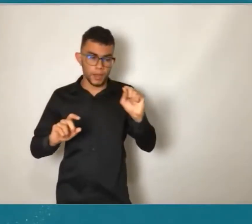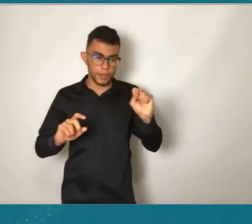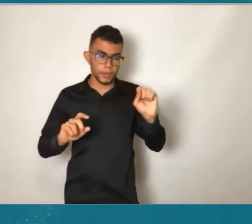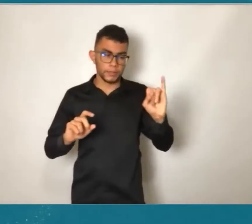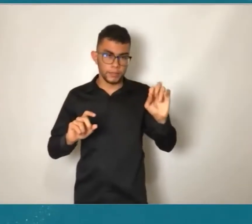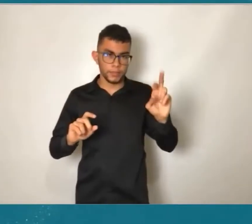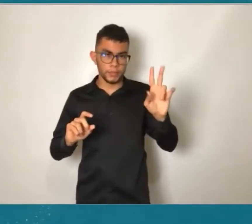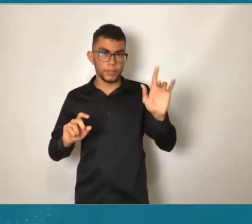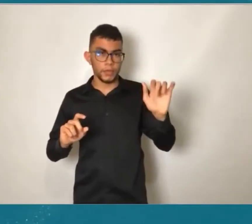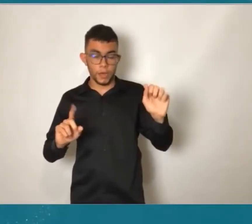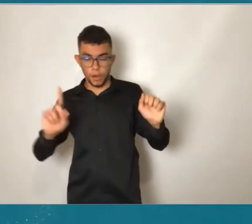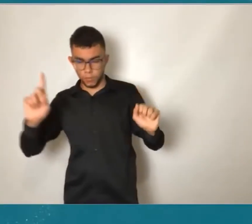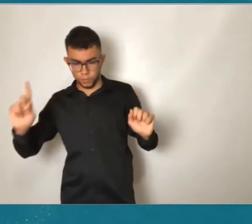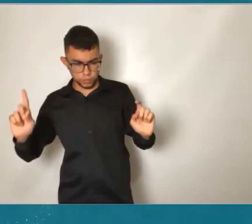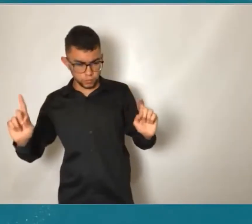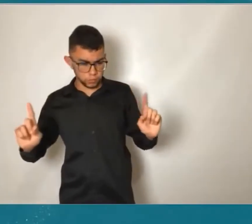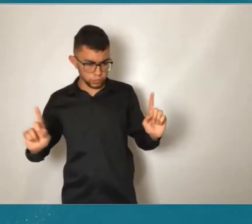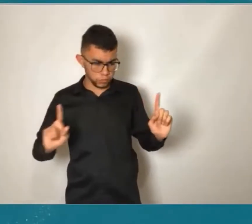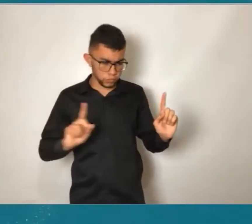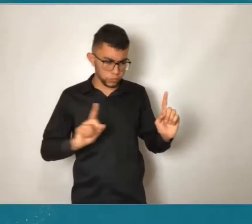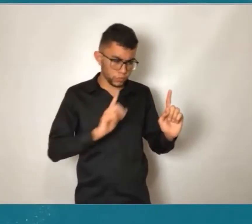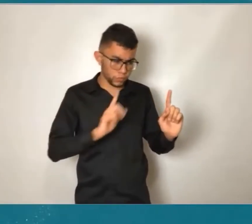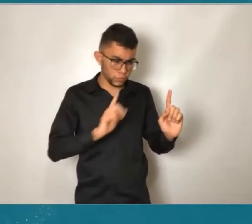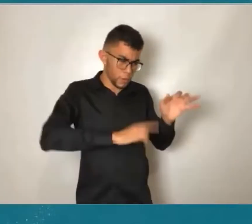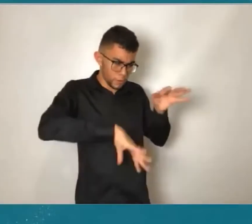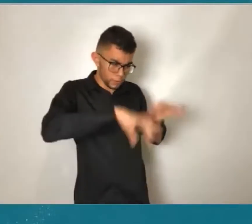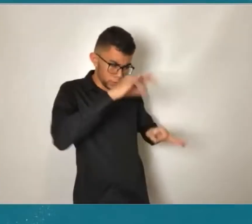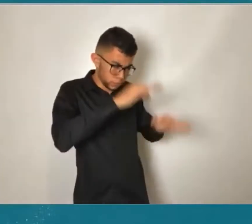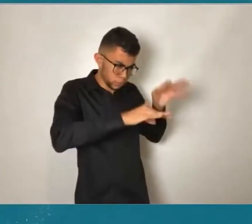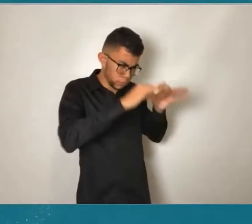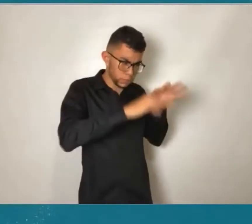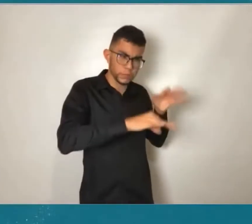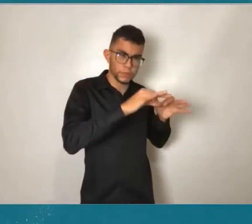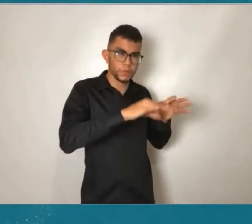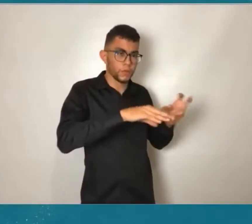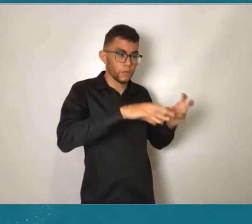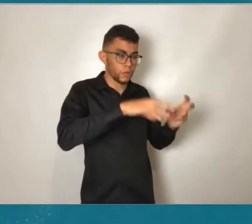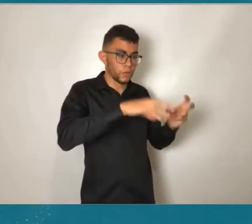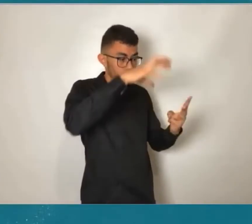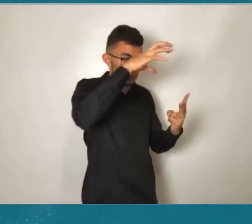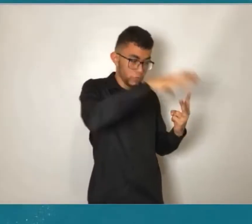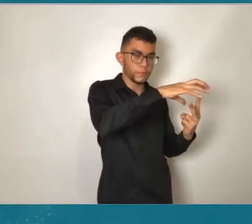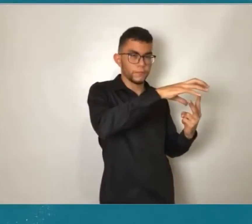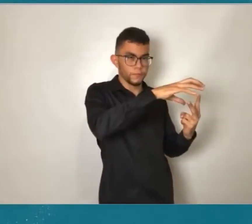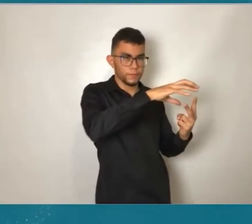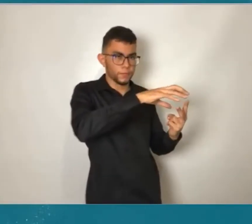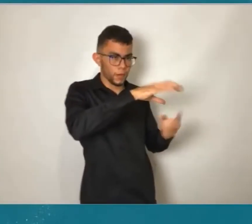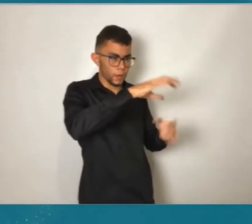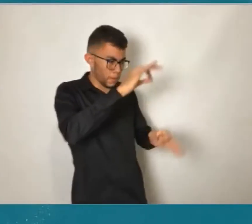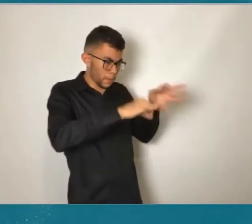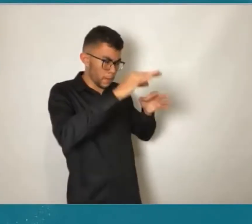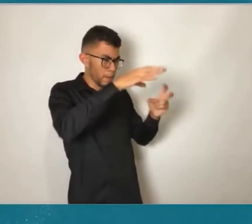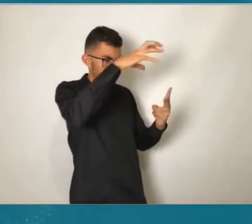era o rei de Judá, né, ficou desesperado, e o povo também ficou desesperado. Como é que eu vou enfrentar esses 2 reis? E